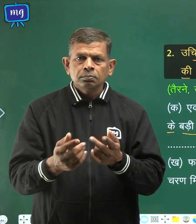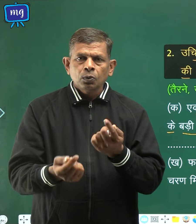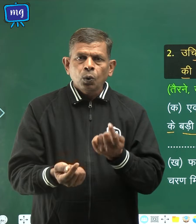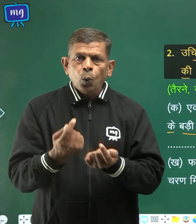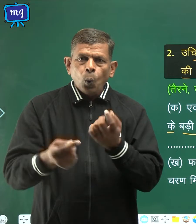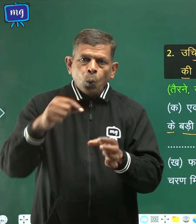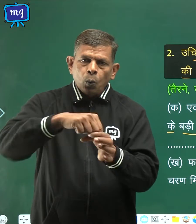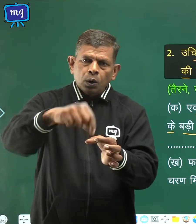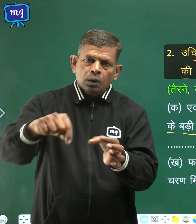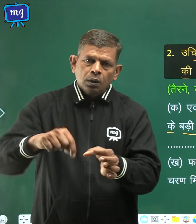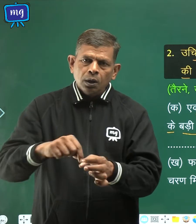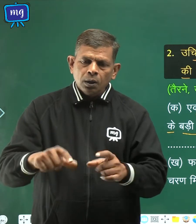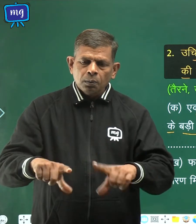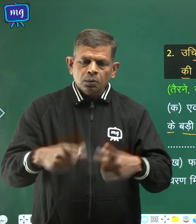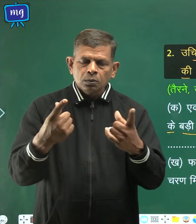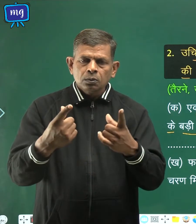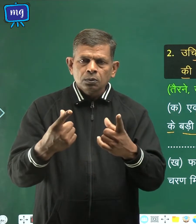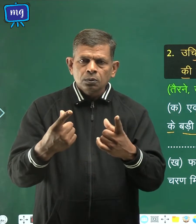उगाए गए पौधों को